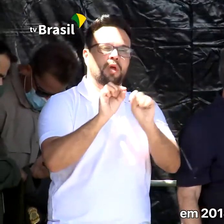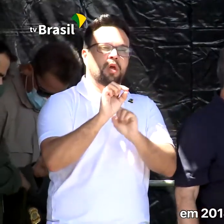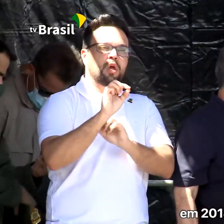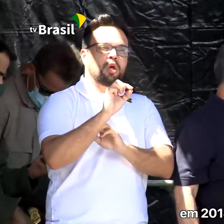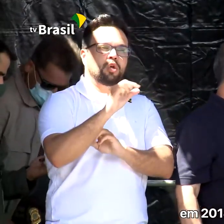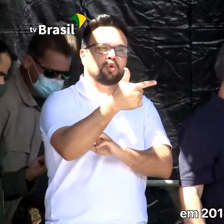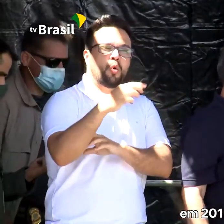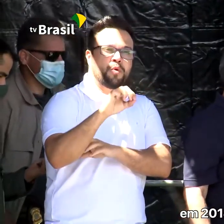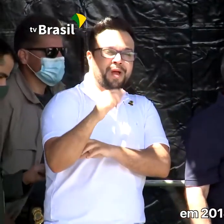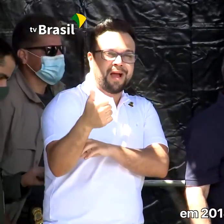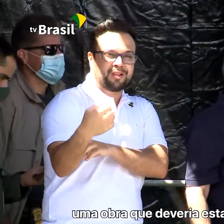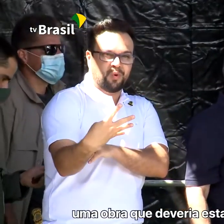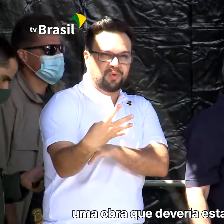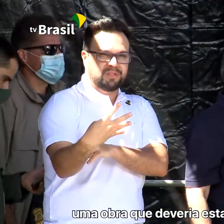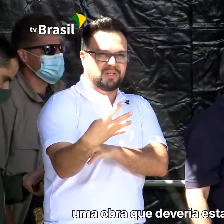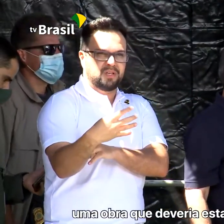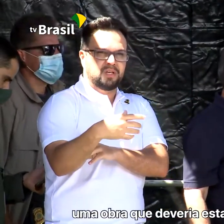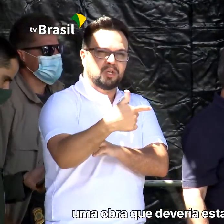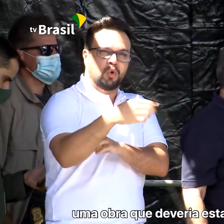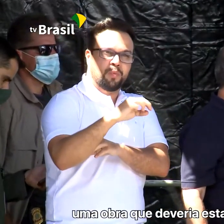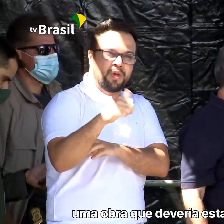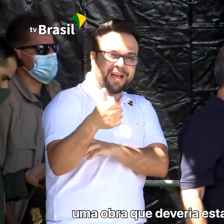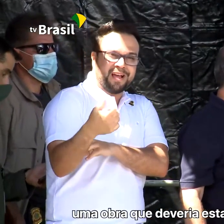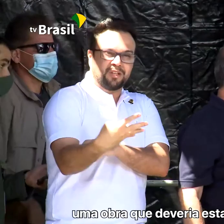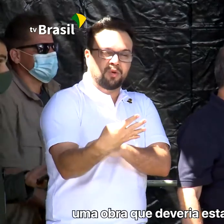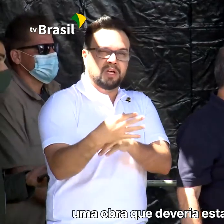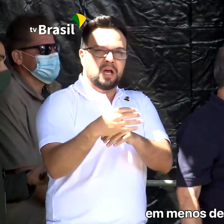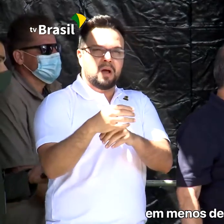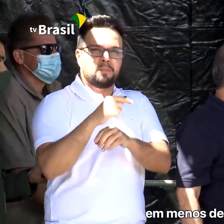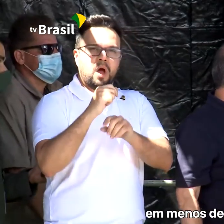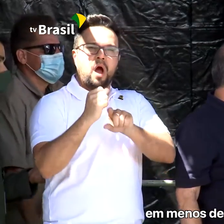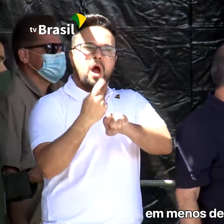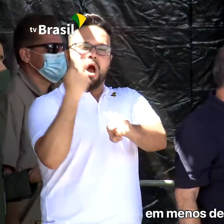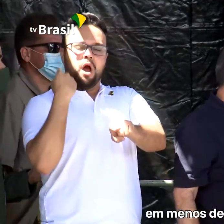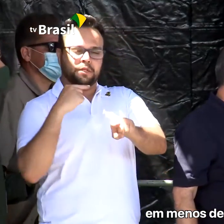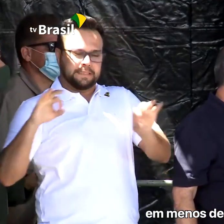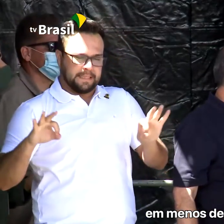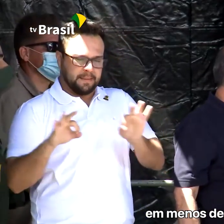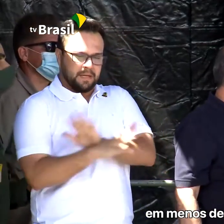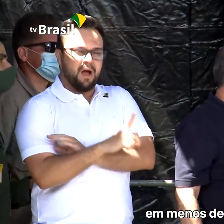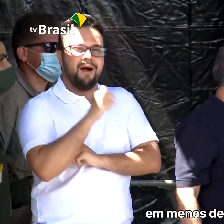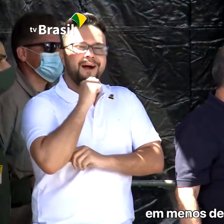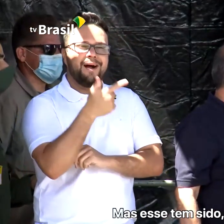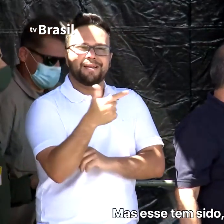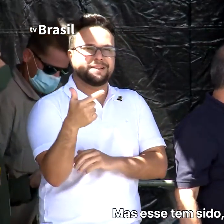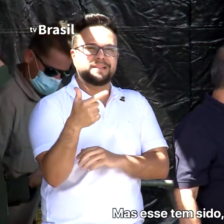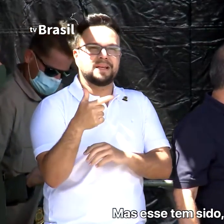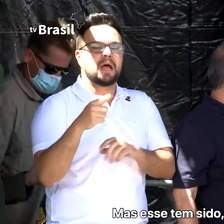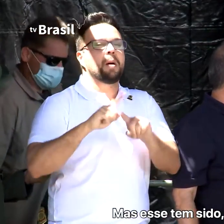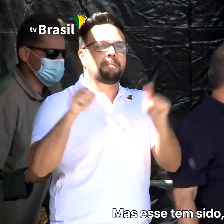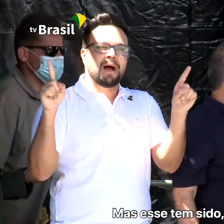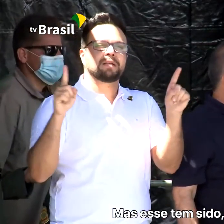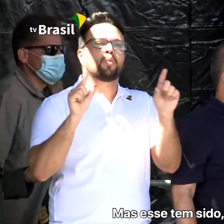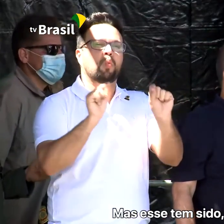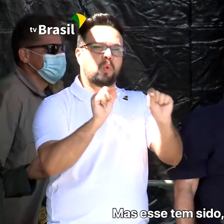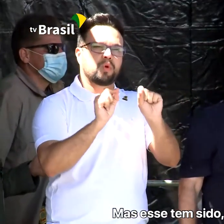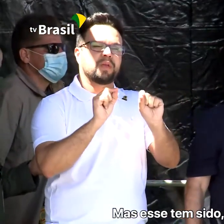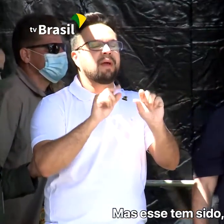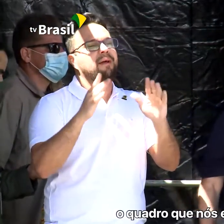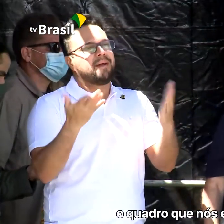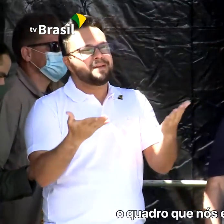2014. Uma obra que deveria estar concluída, Cajada, em menos de dois anos. Mas esse tem sido,